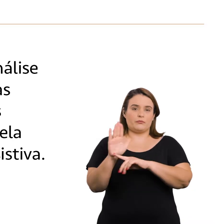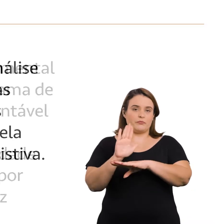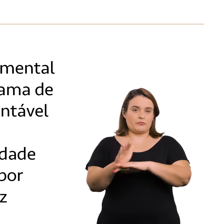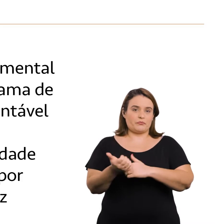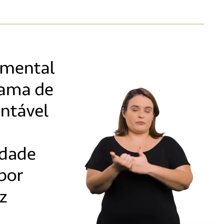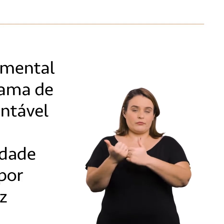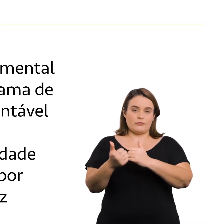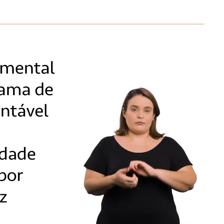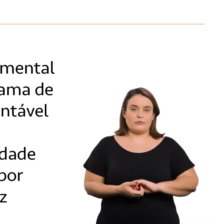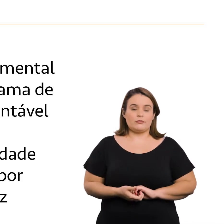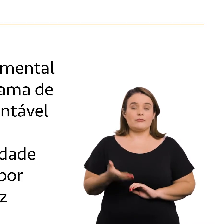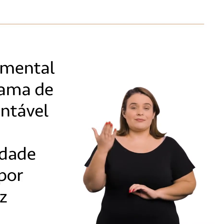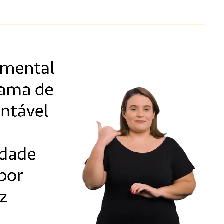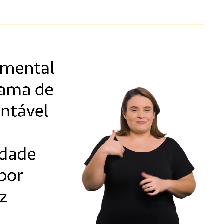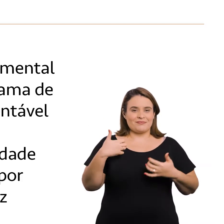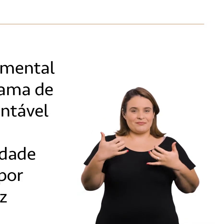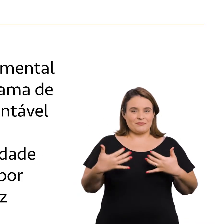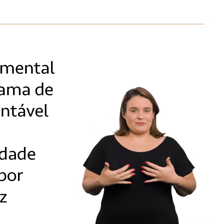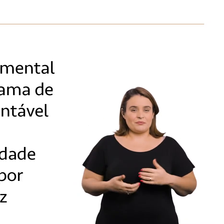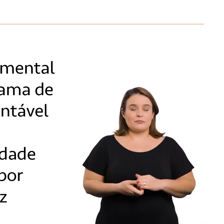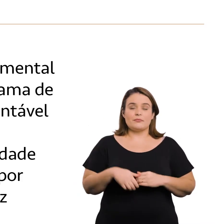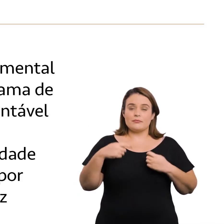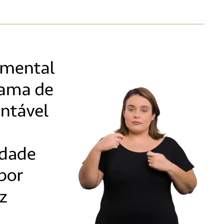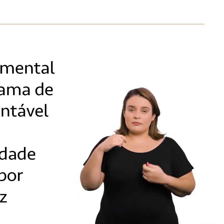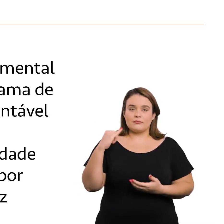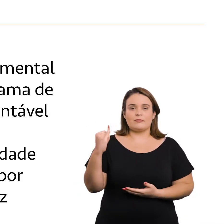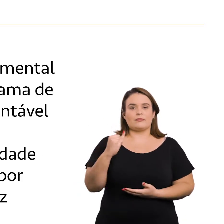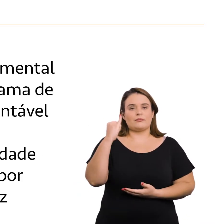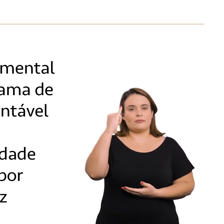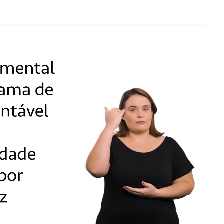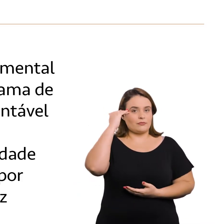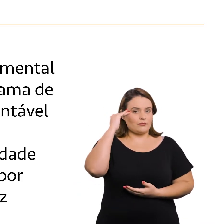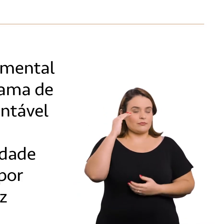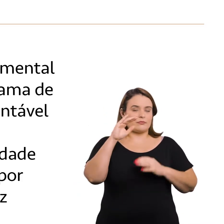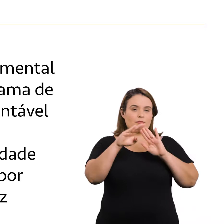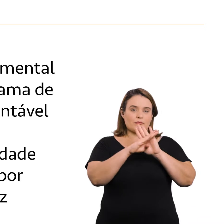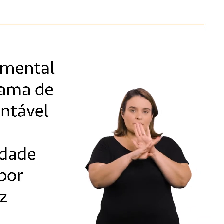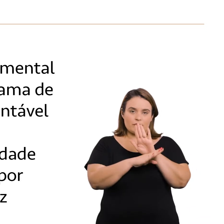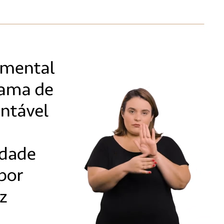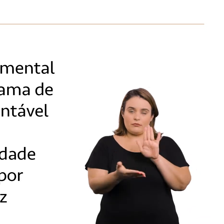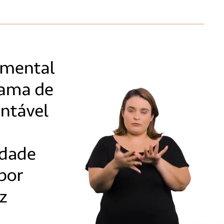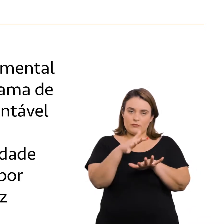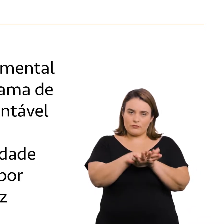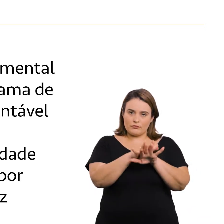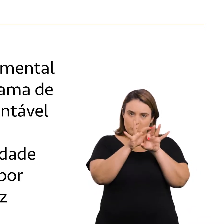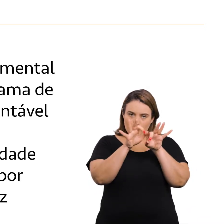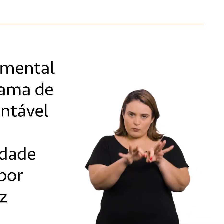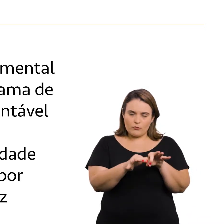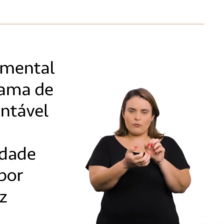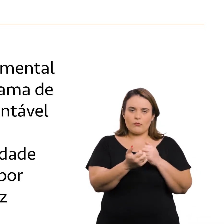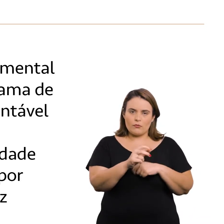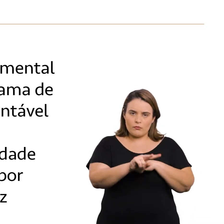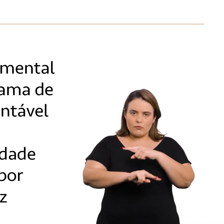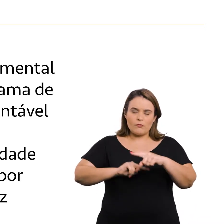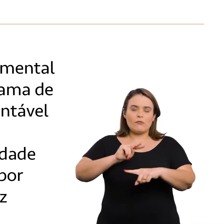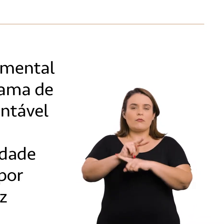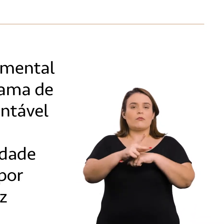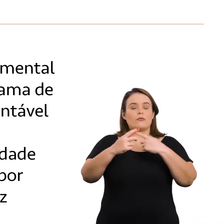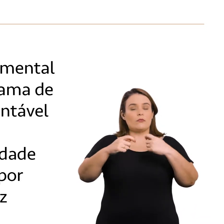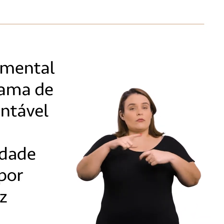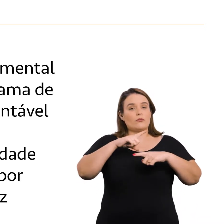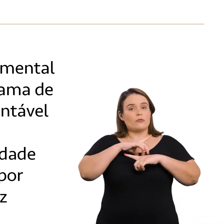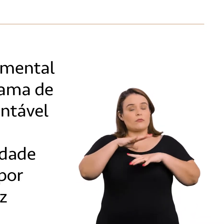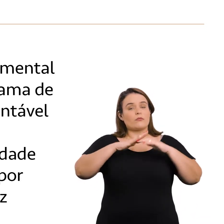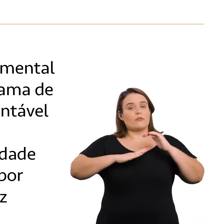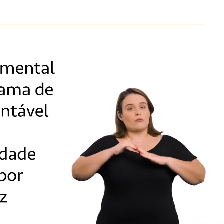assistiva. Como mencionado, é fundamental compreender que um programa de inclusão consistente e sustentável deve abranger